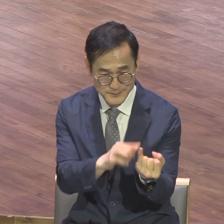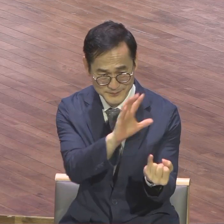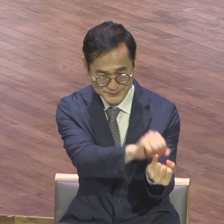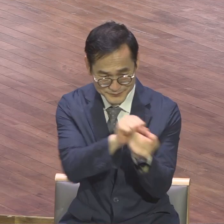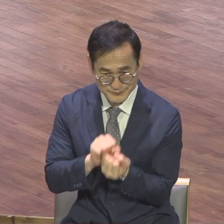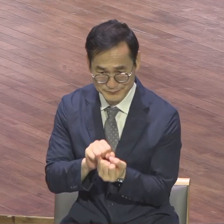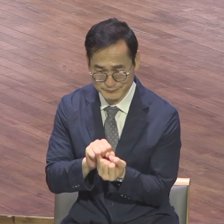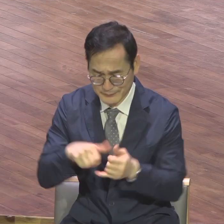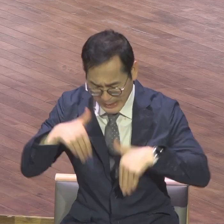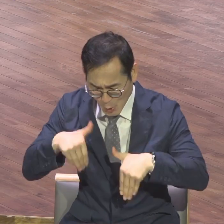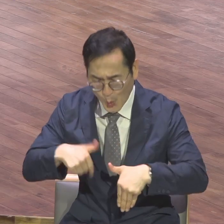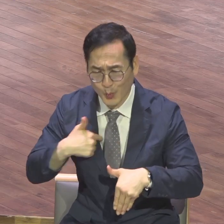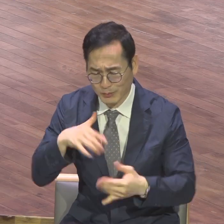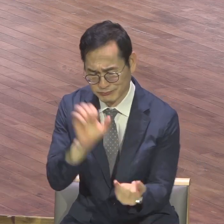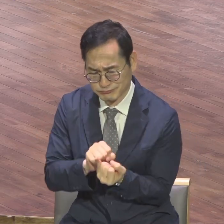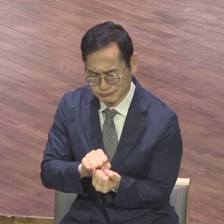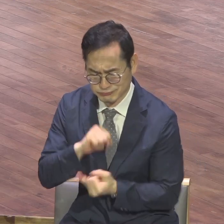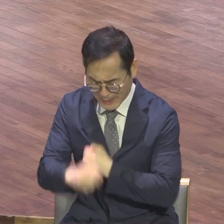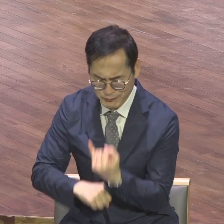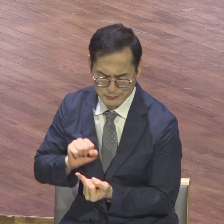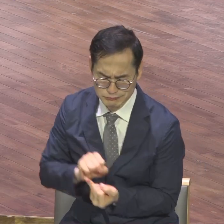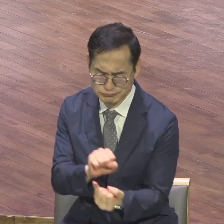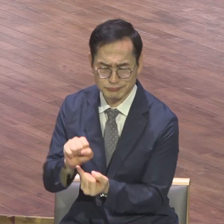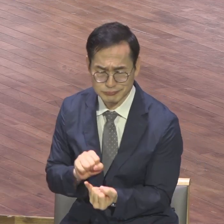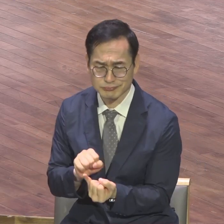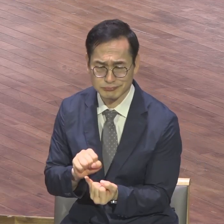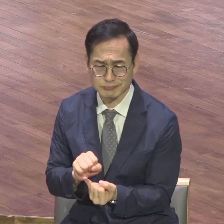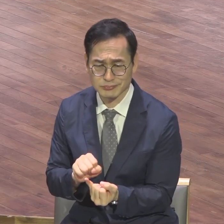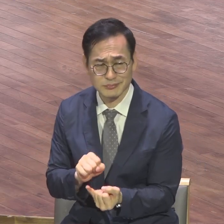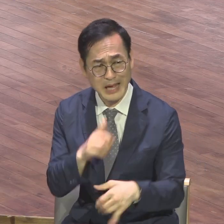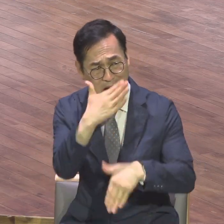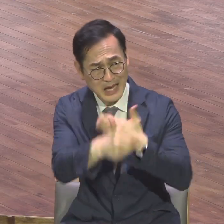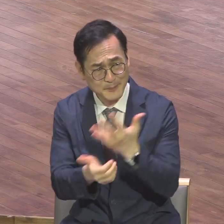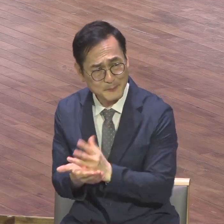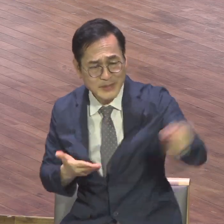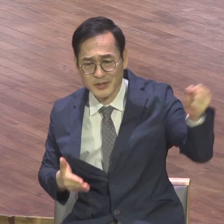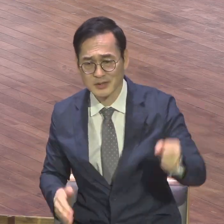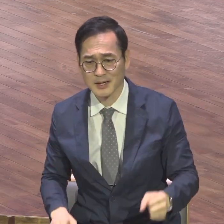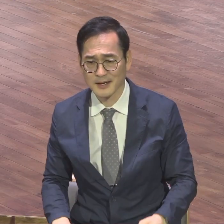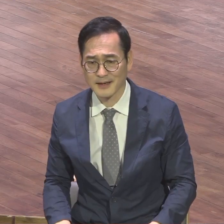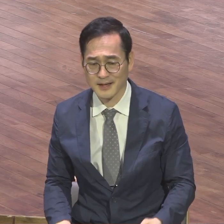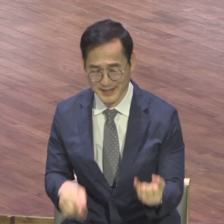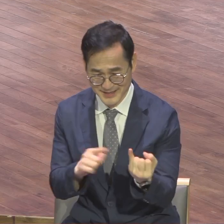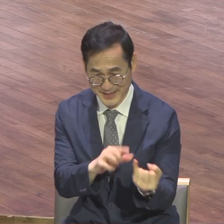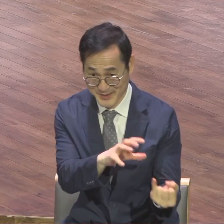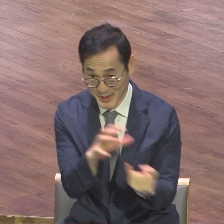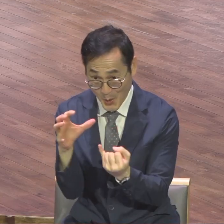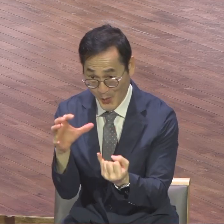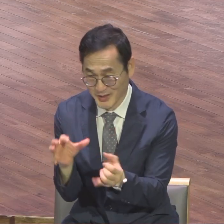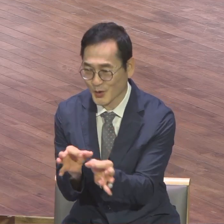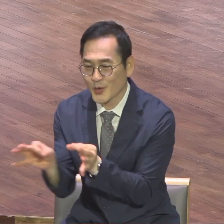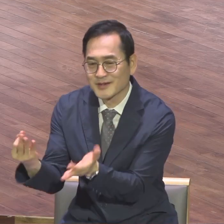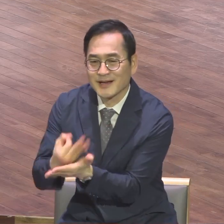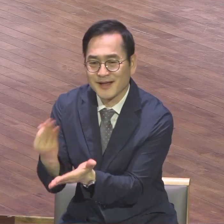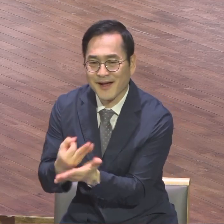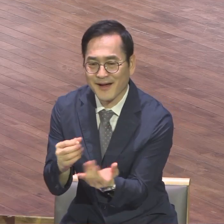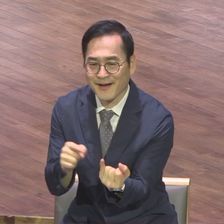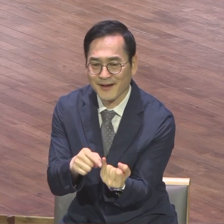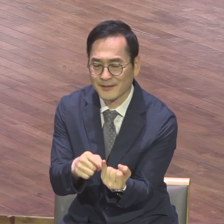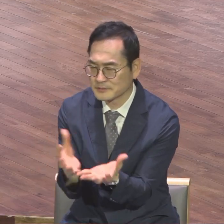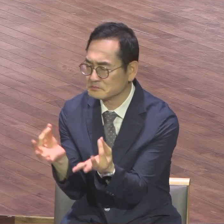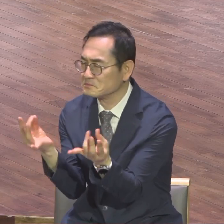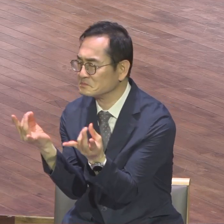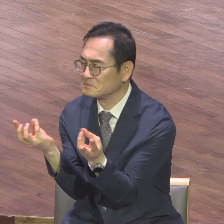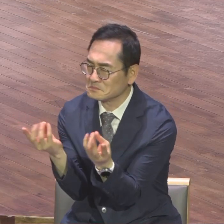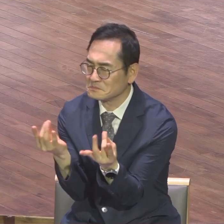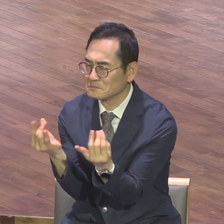확 바뀌어버렸단 말이에요. 귀신 들린 요정을 통해서 돈 벌던 사람들에게 이 귀신이 사단이 들어가가지고 뭐요?